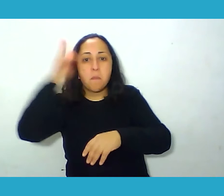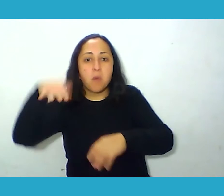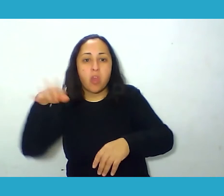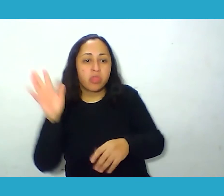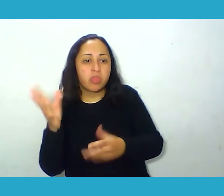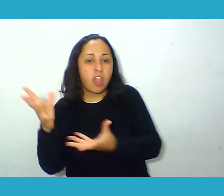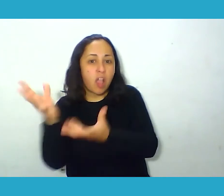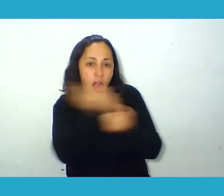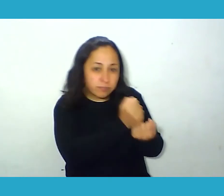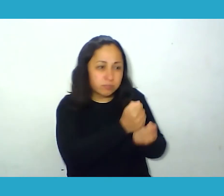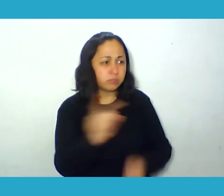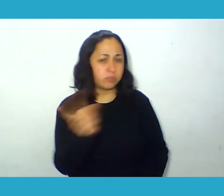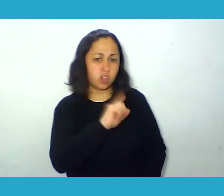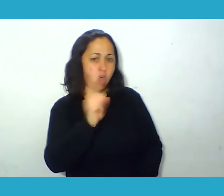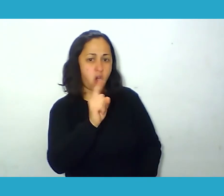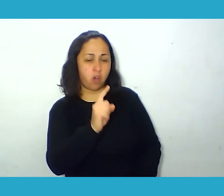Saben